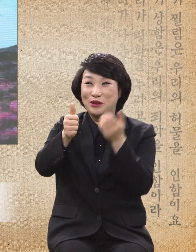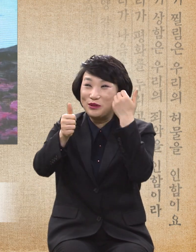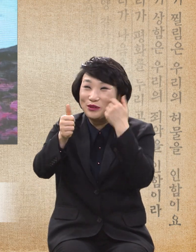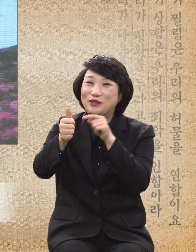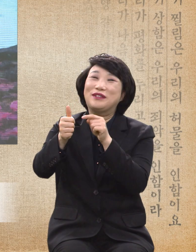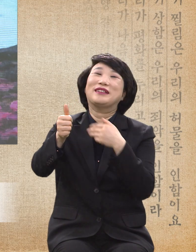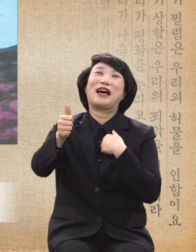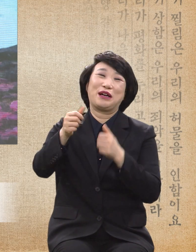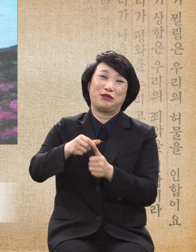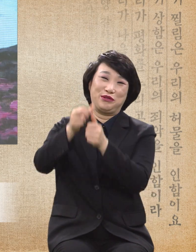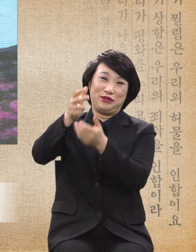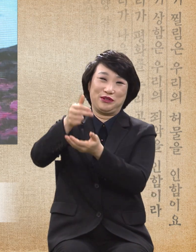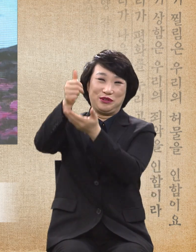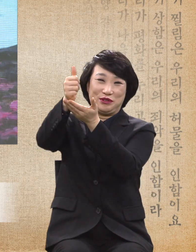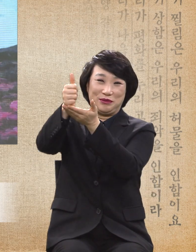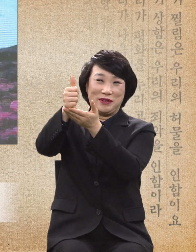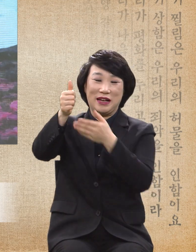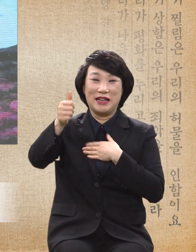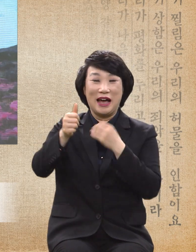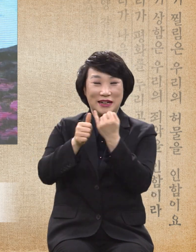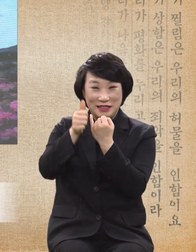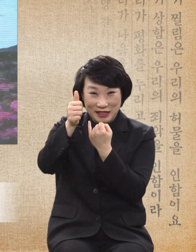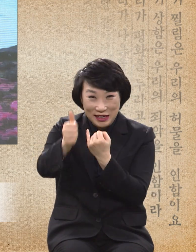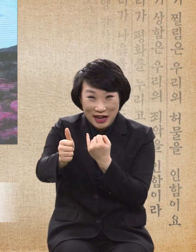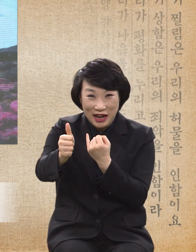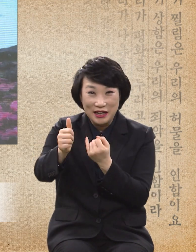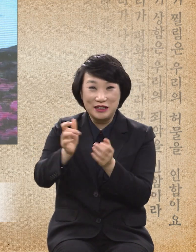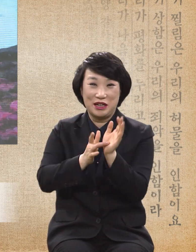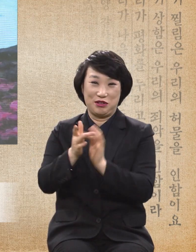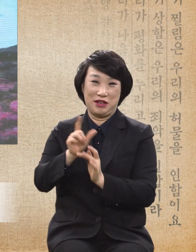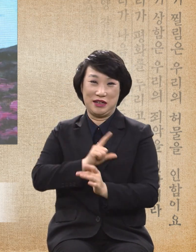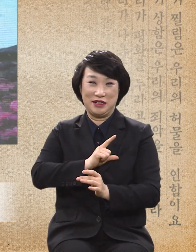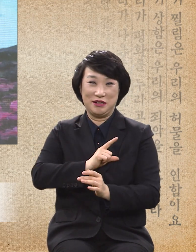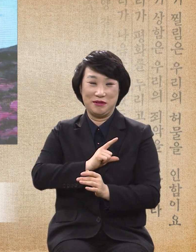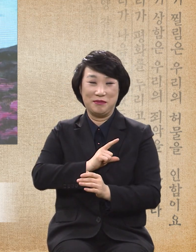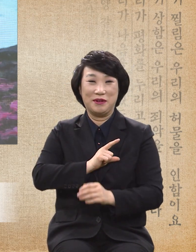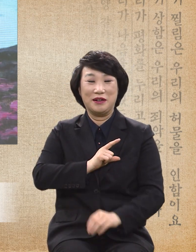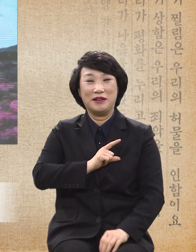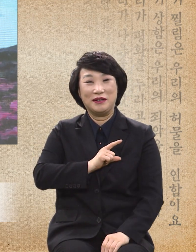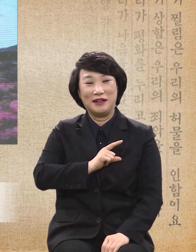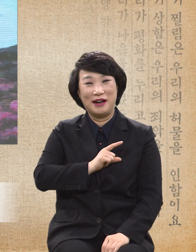구주, 나의 신랑의 그 이름 예수.